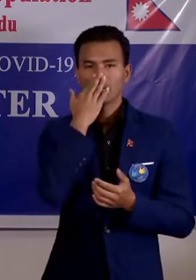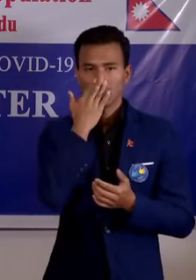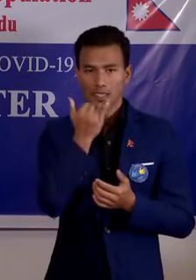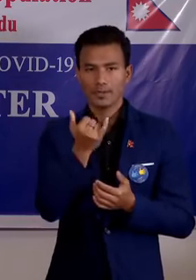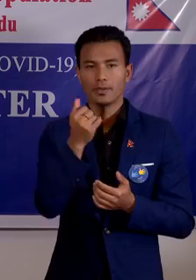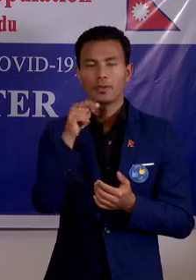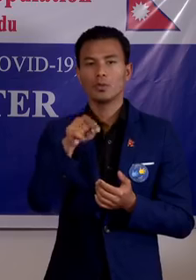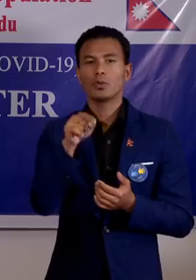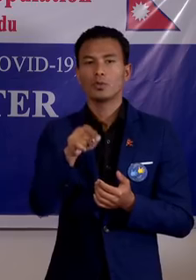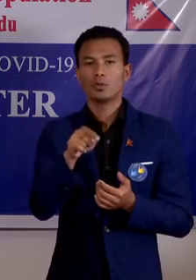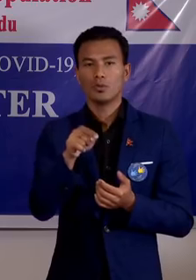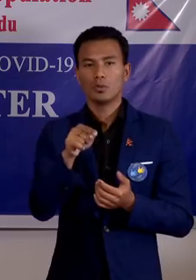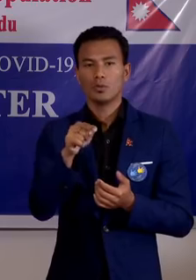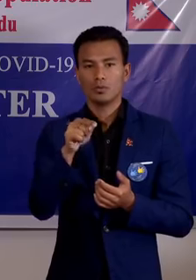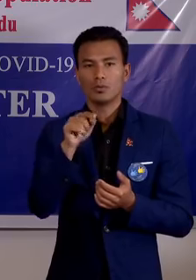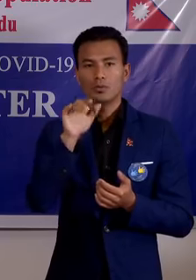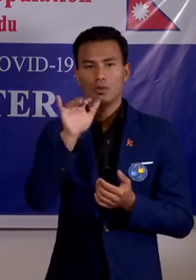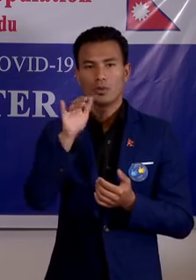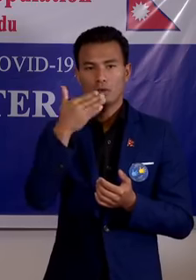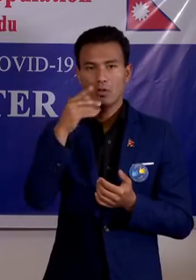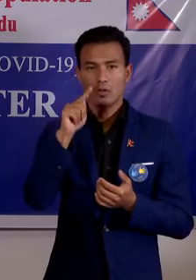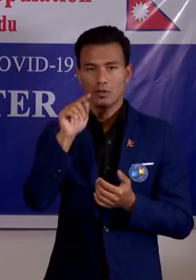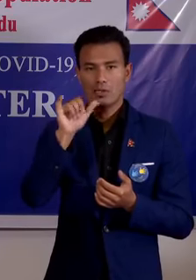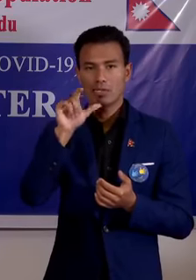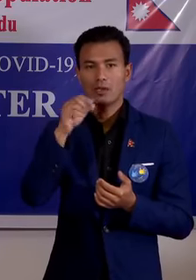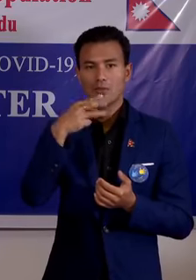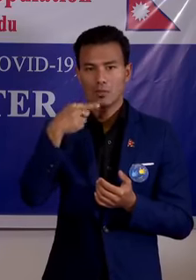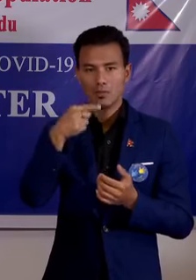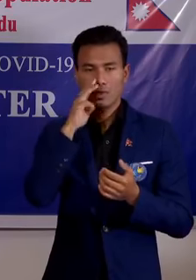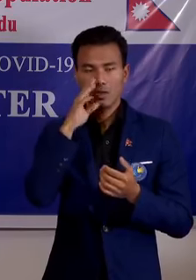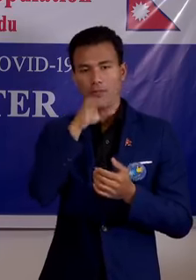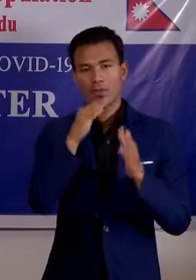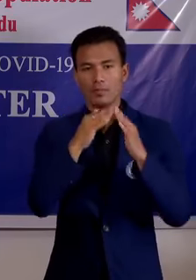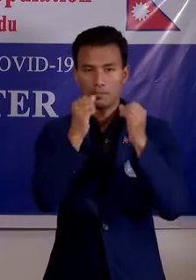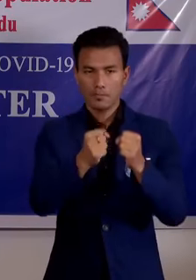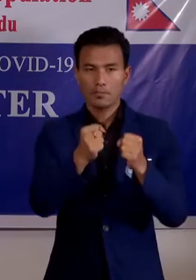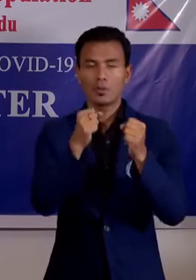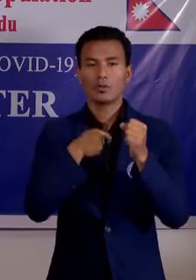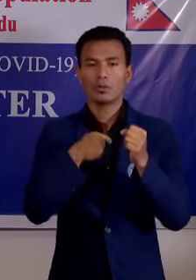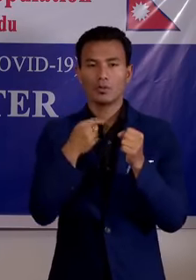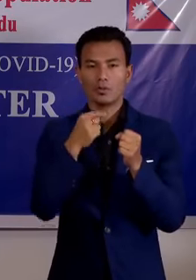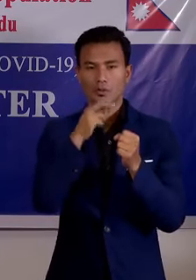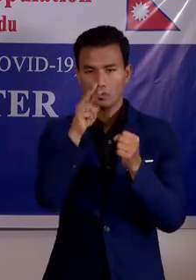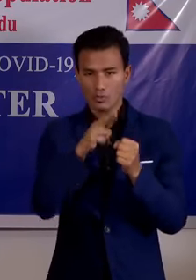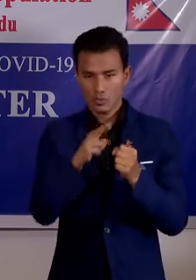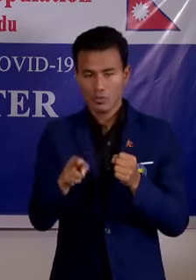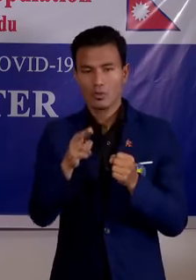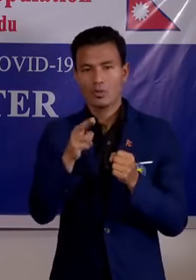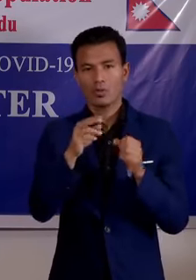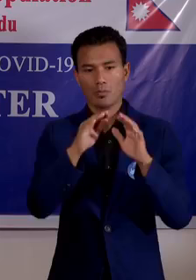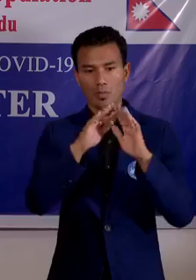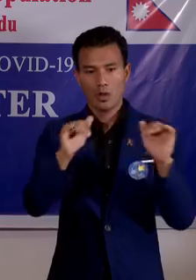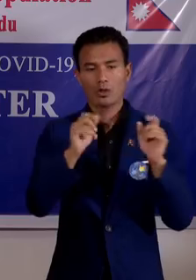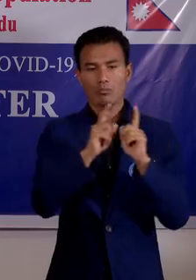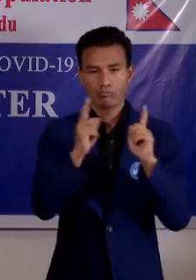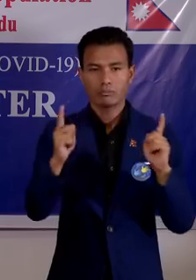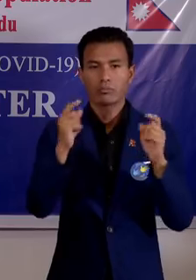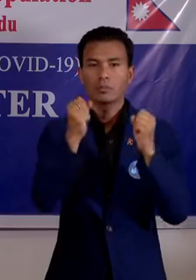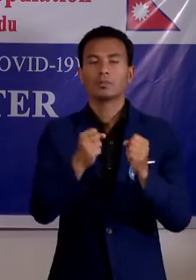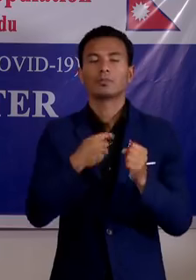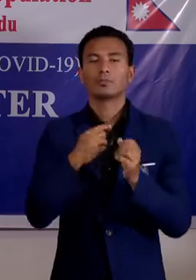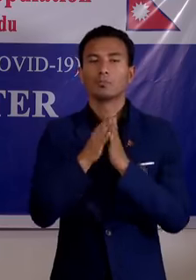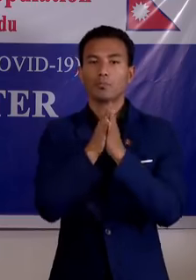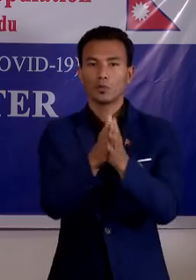यो लकडाउनको स्थितिमा सबै क्वारेन्टाइनमा बसिदिनु हुन र अलग बसिदिनु हुन हामी अनुरोध